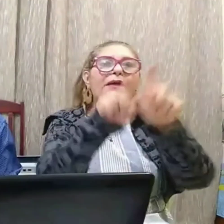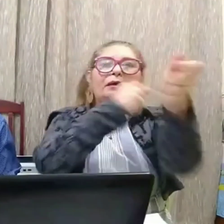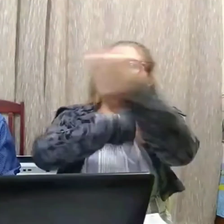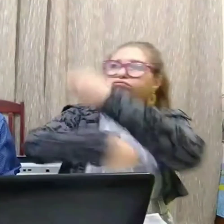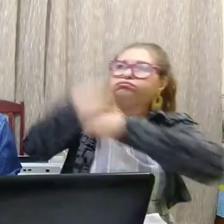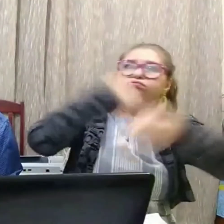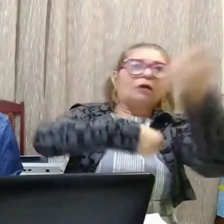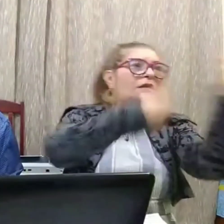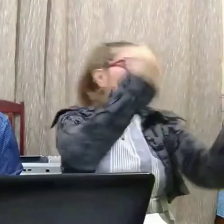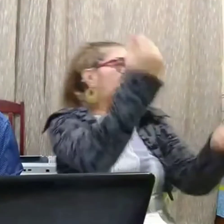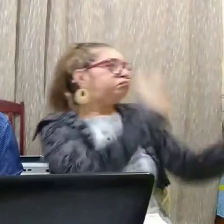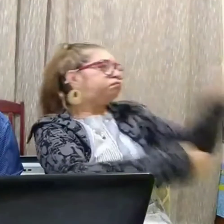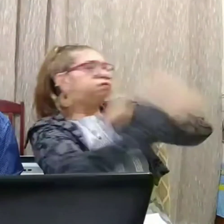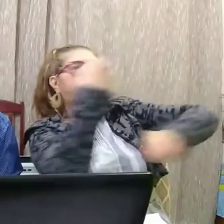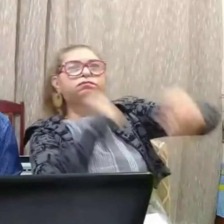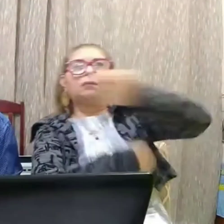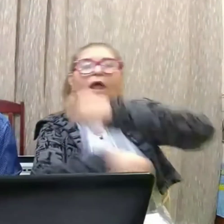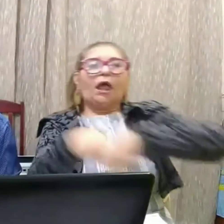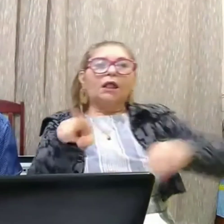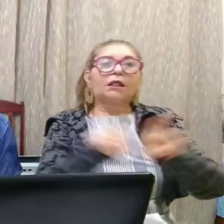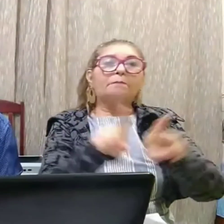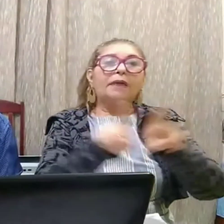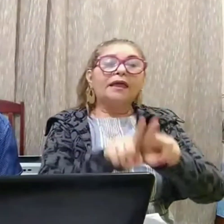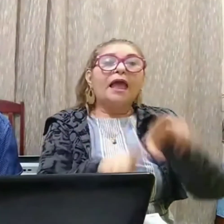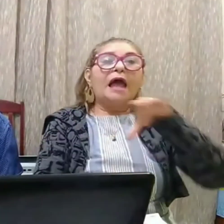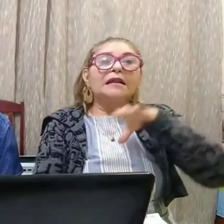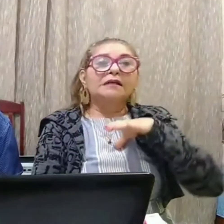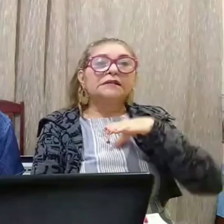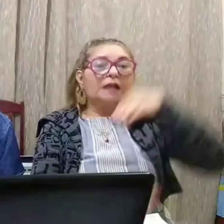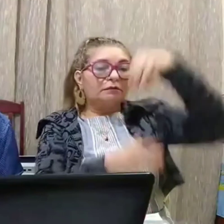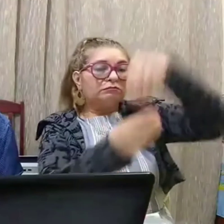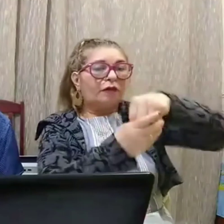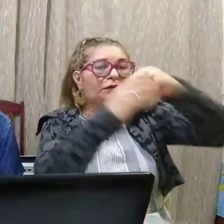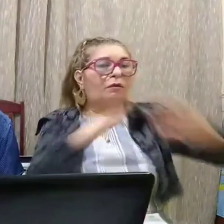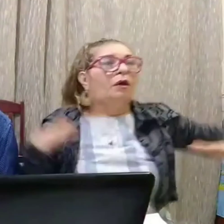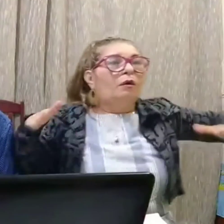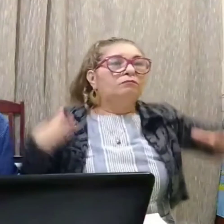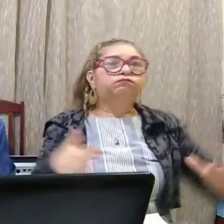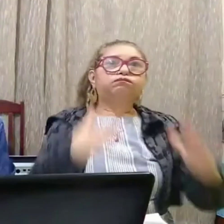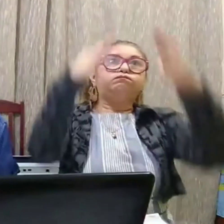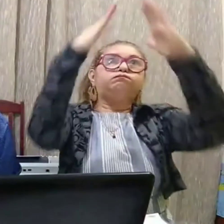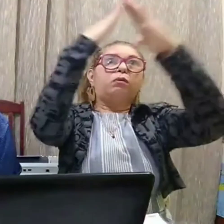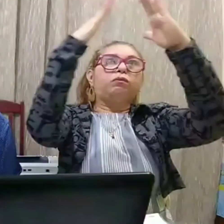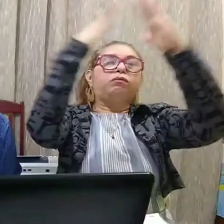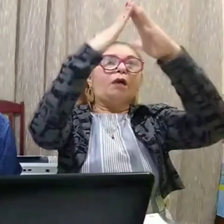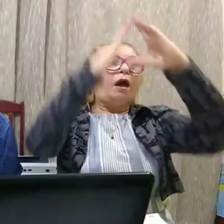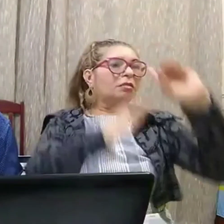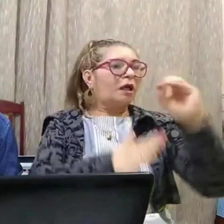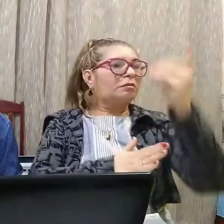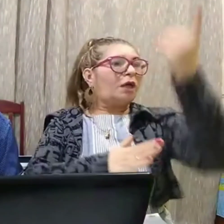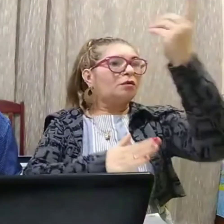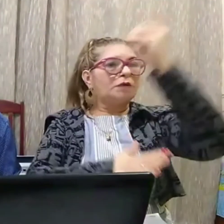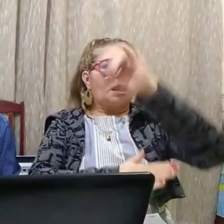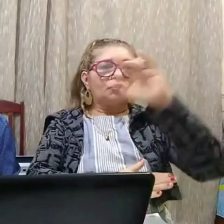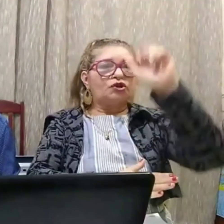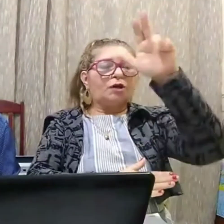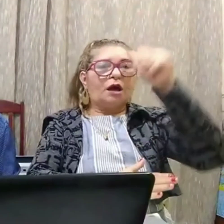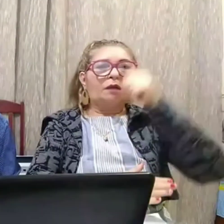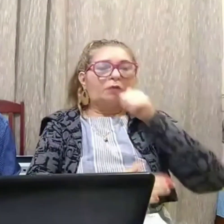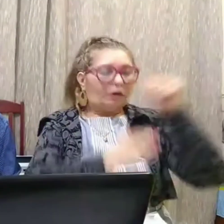comercial. Lá estava o grande templo da deusa Diana. Havia centenas